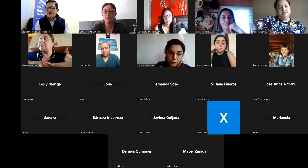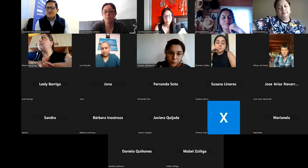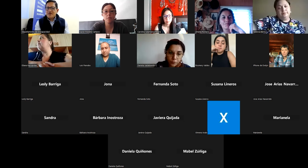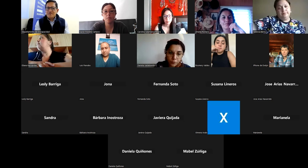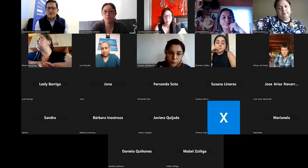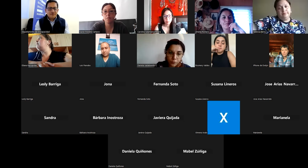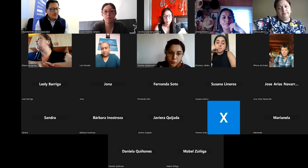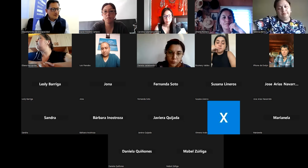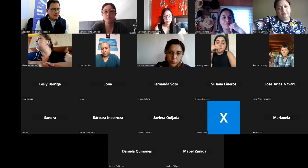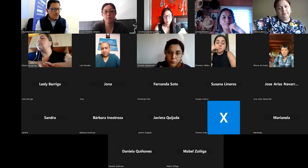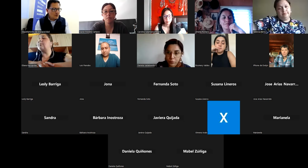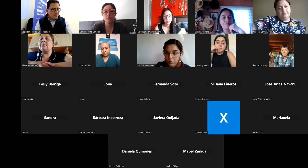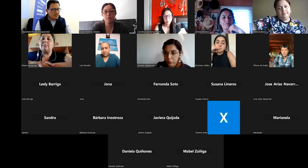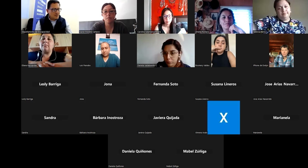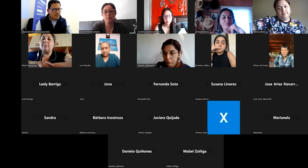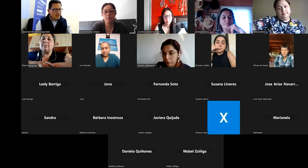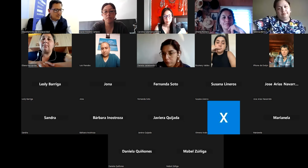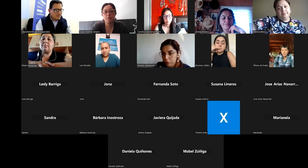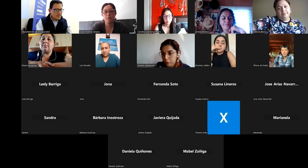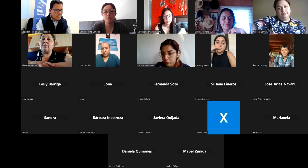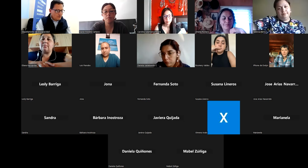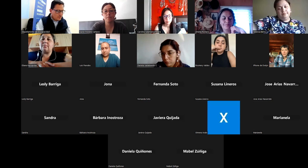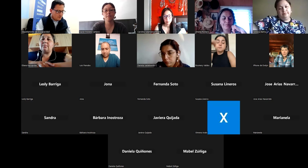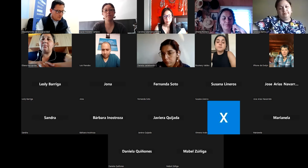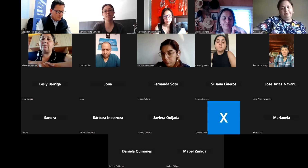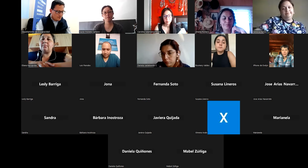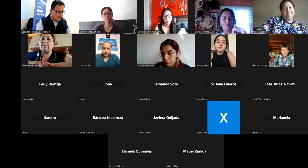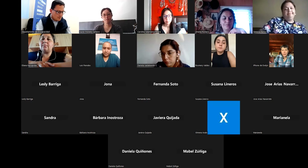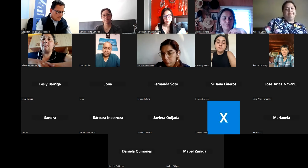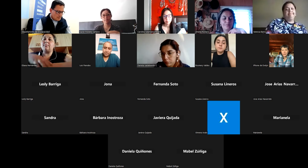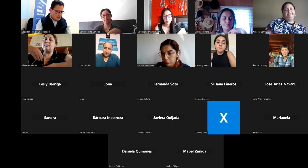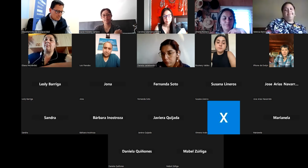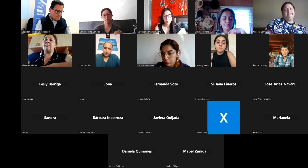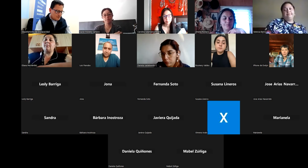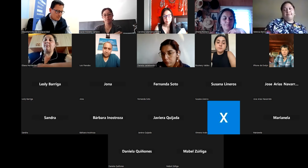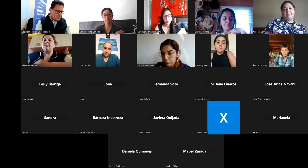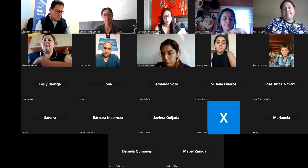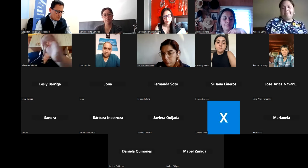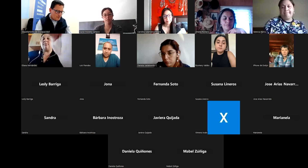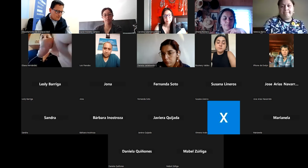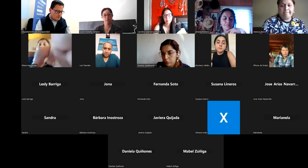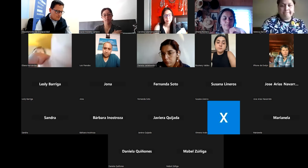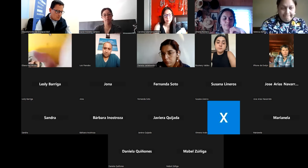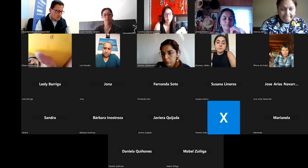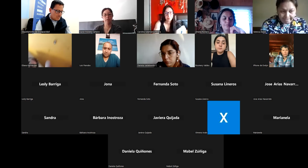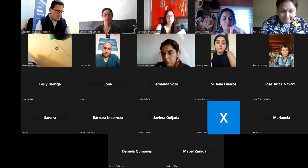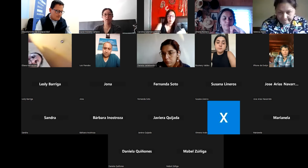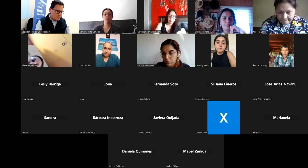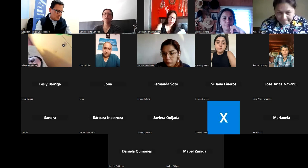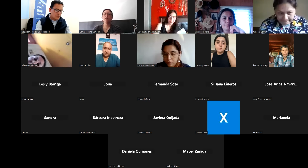bien la próxima semana estaríamos viendo expresiones de tiempo vamos a hablar de la familia